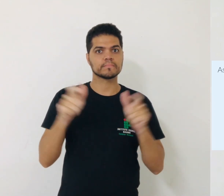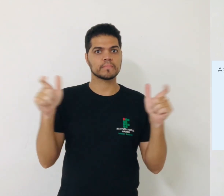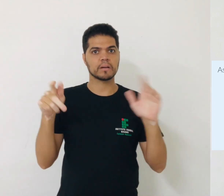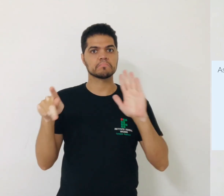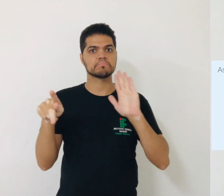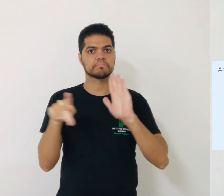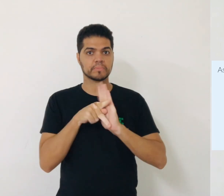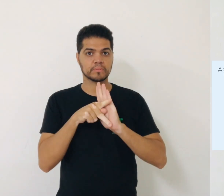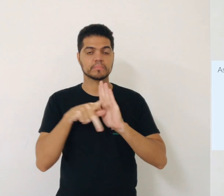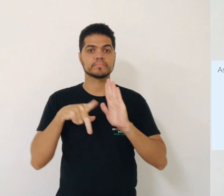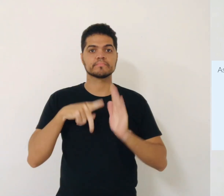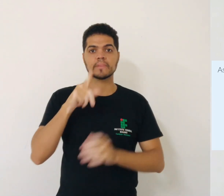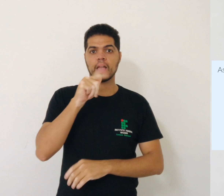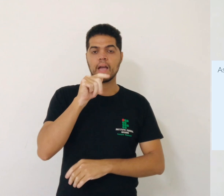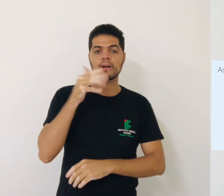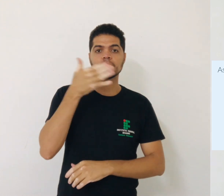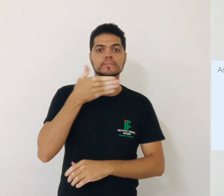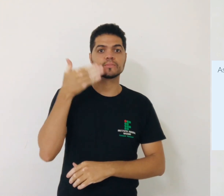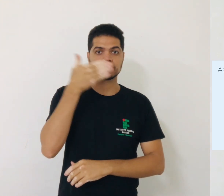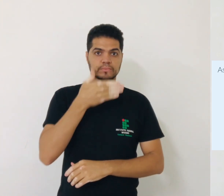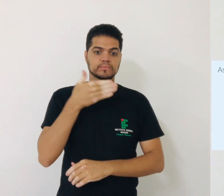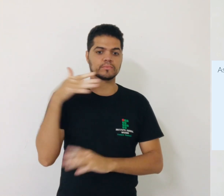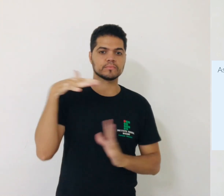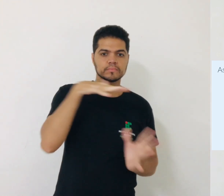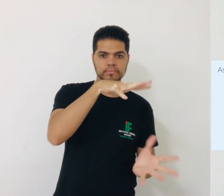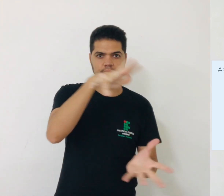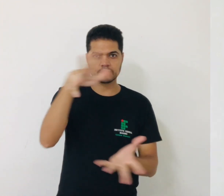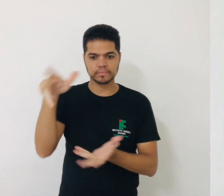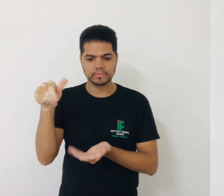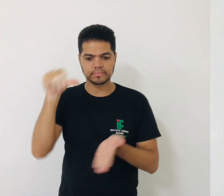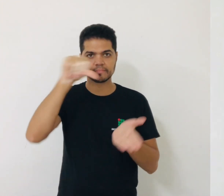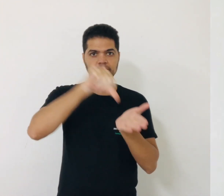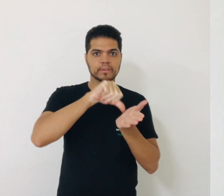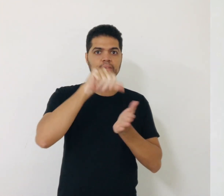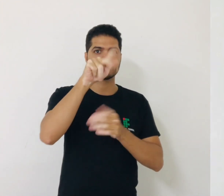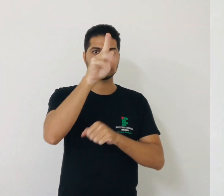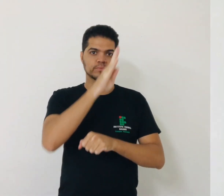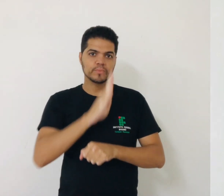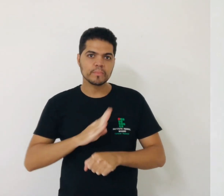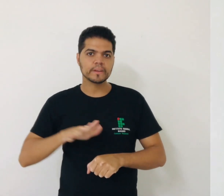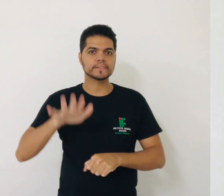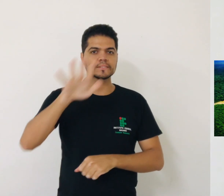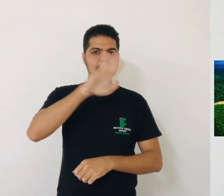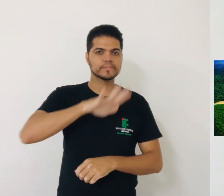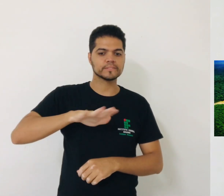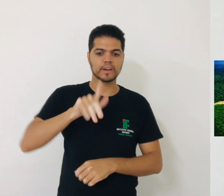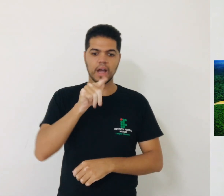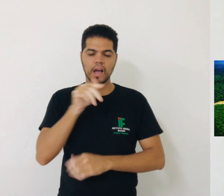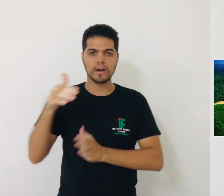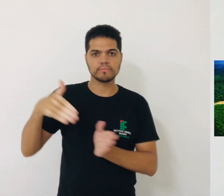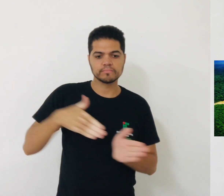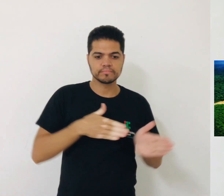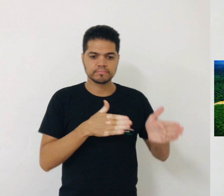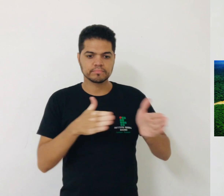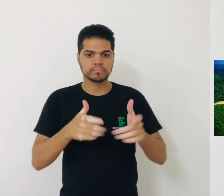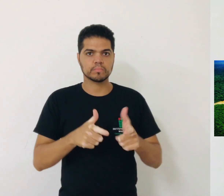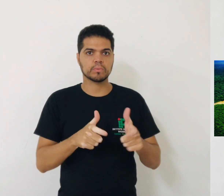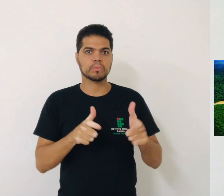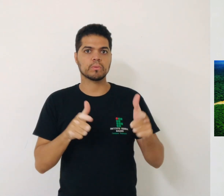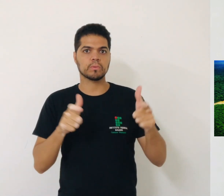mundo. Essas reservas estão distribuídas em rios caudalosos que compõem bacias hidrográficas